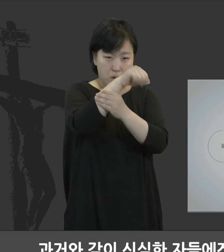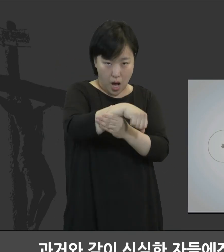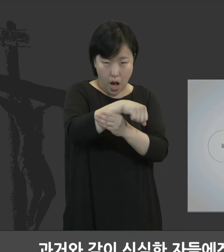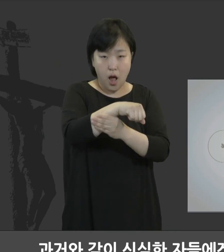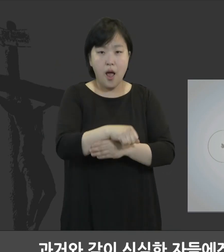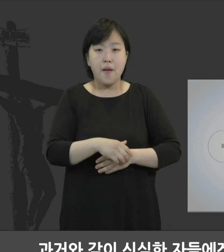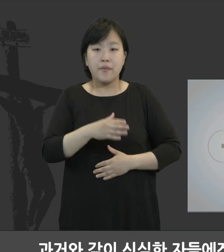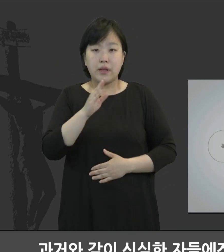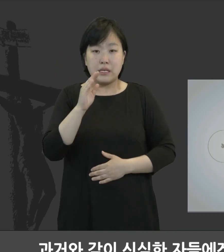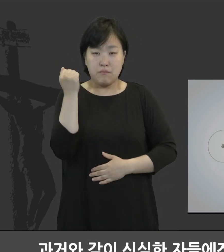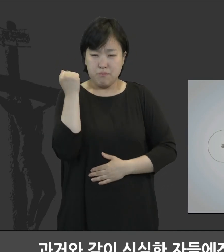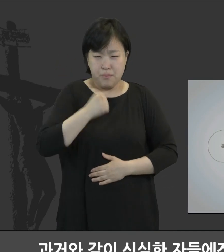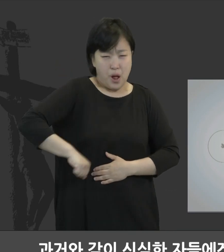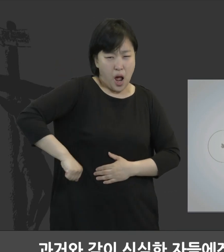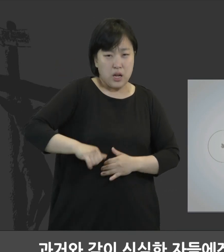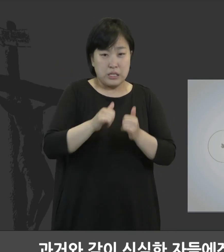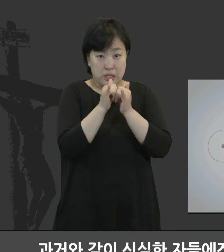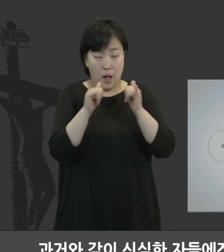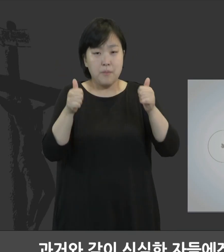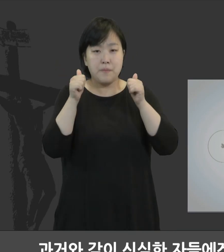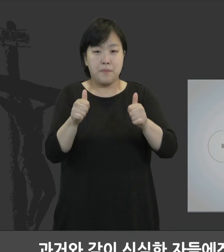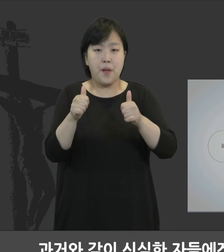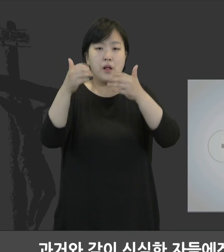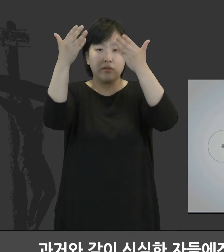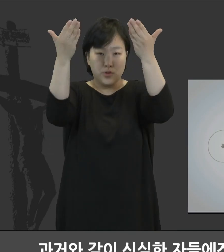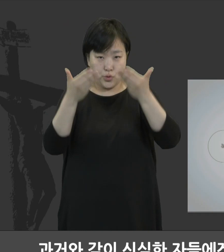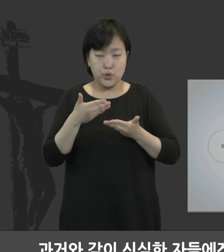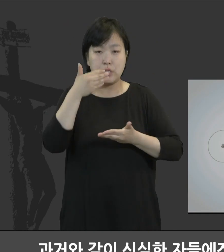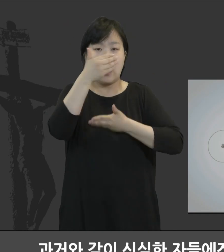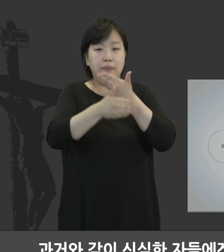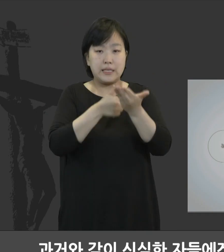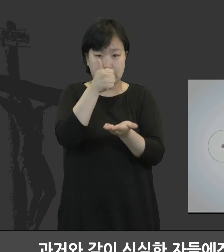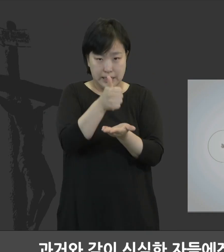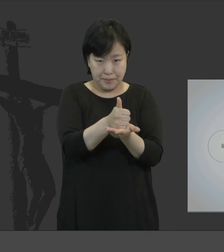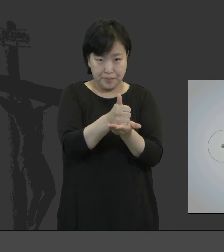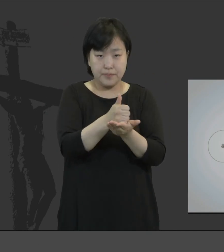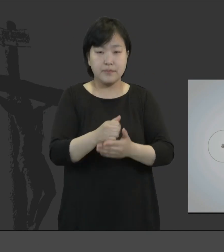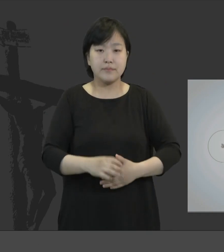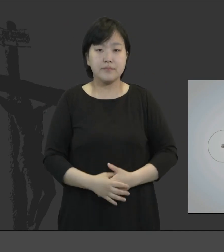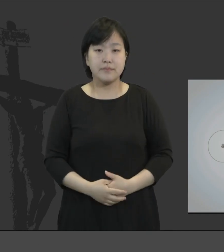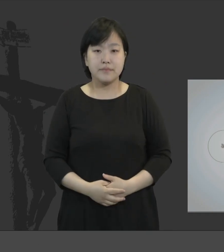않은 자들에겐 심판을 내리신다는 것을 알려주는 것이죠.